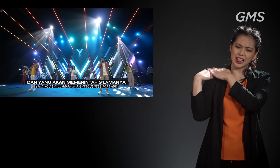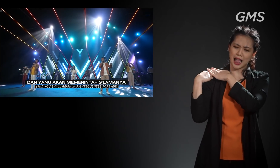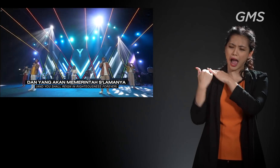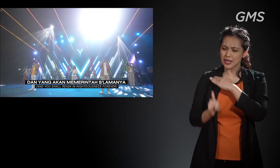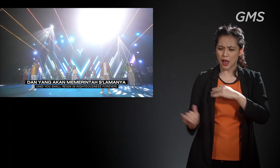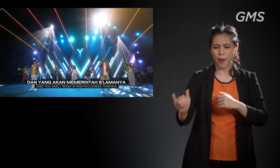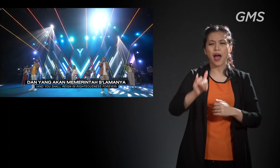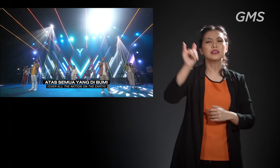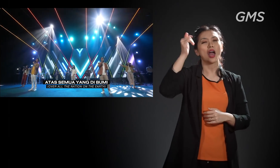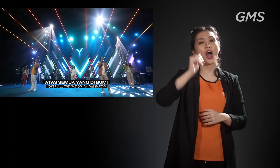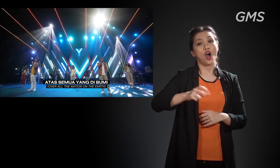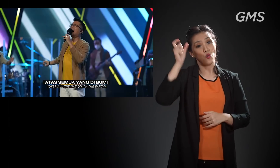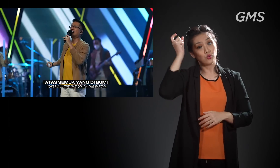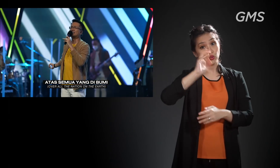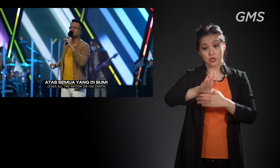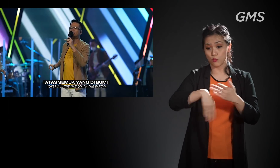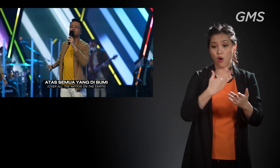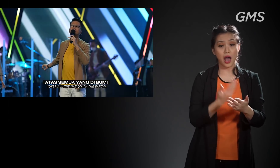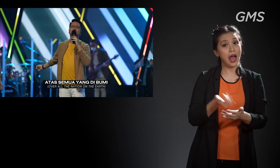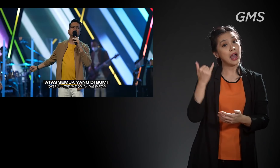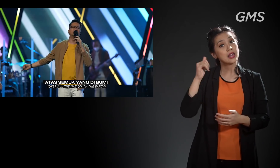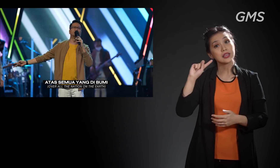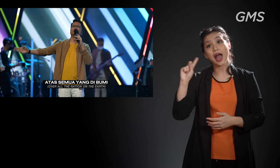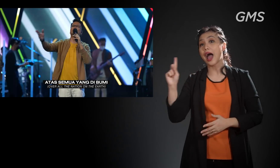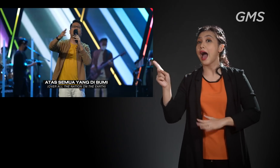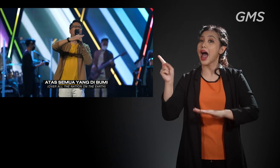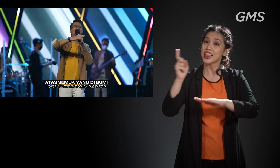memerintah selamanya atas